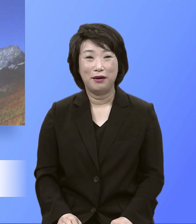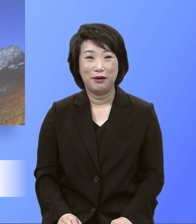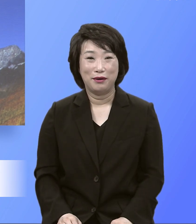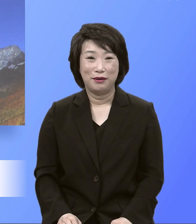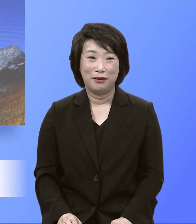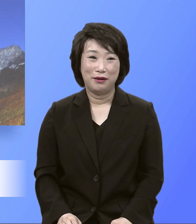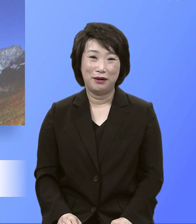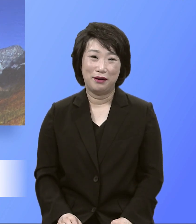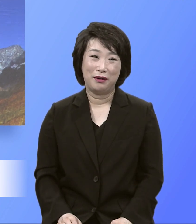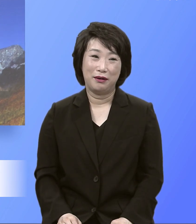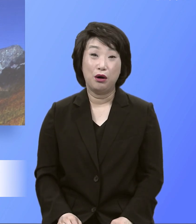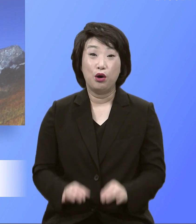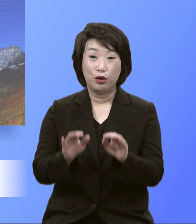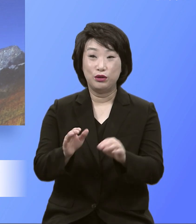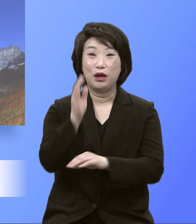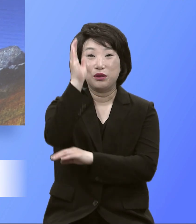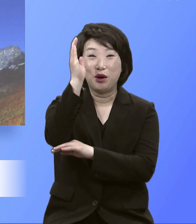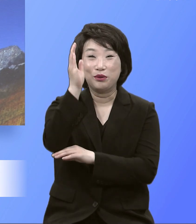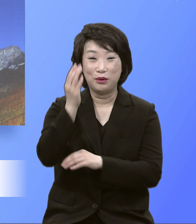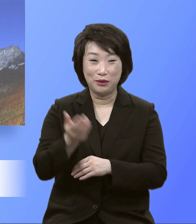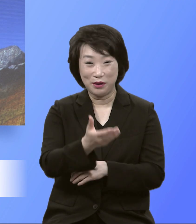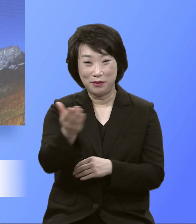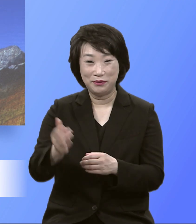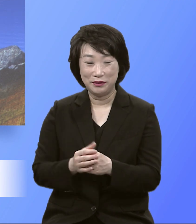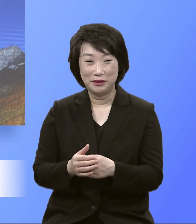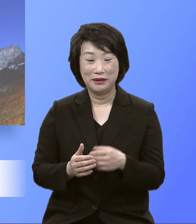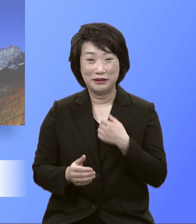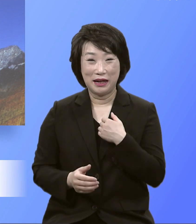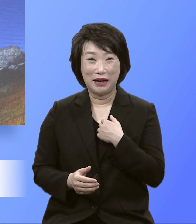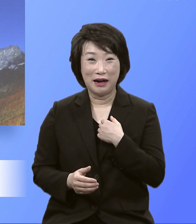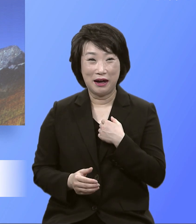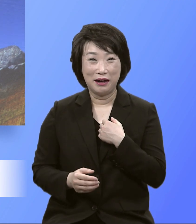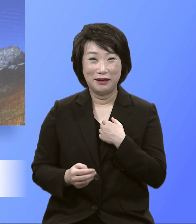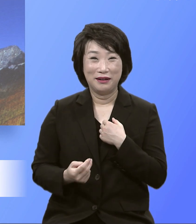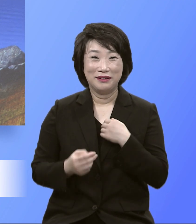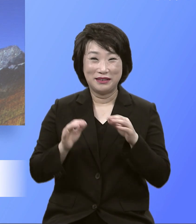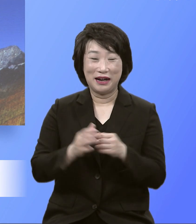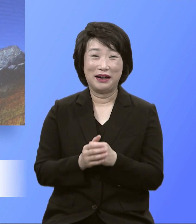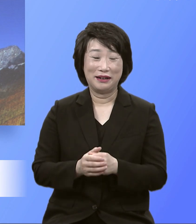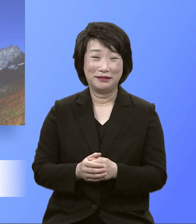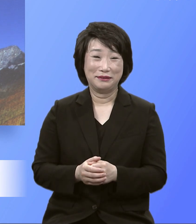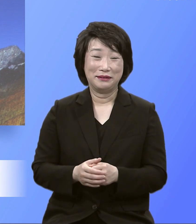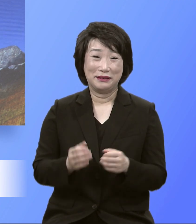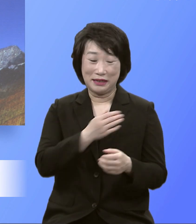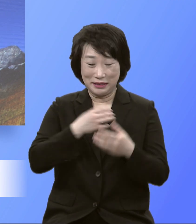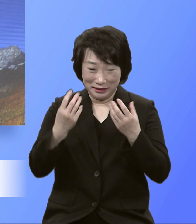그리. 근데 설교는 왜 이렇게 배짱 좋게 나오느냐?